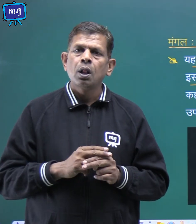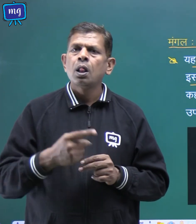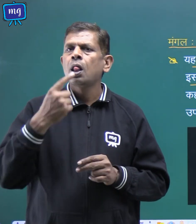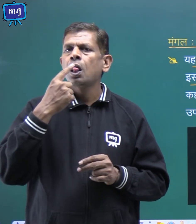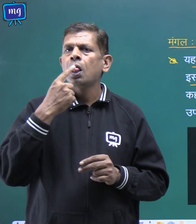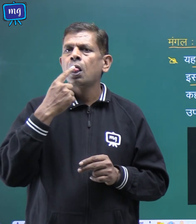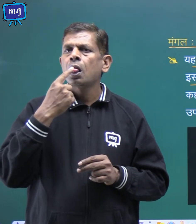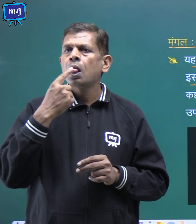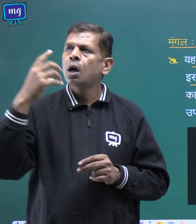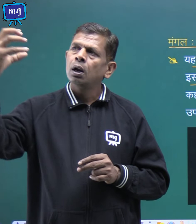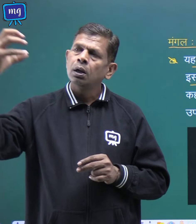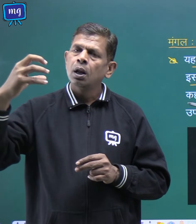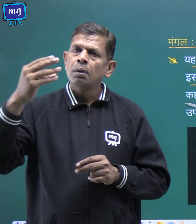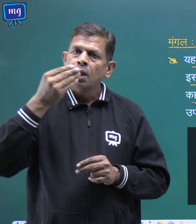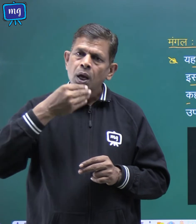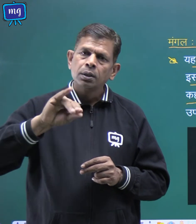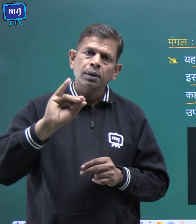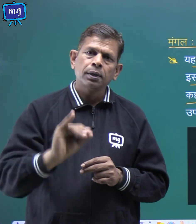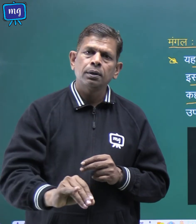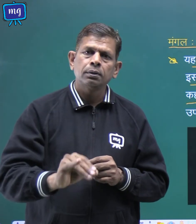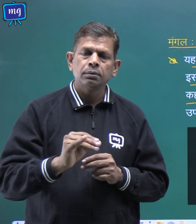लाल ग्रह भी कहते हैं।